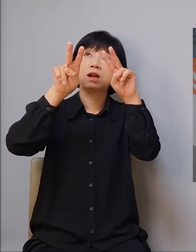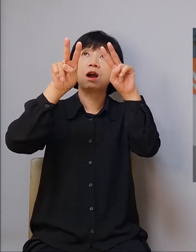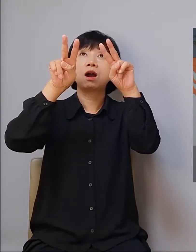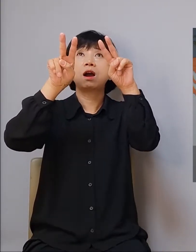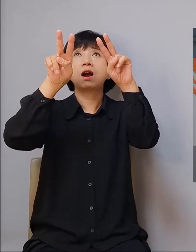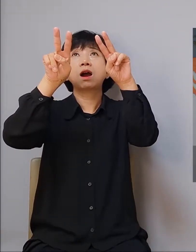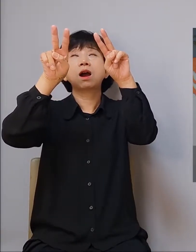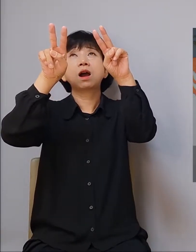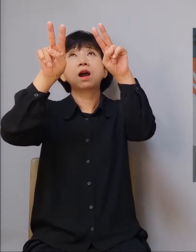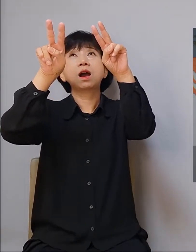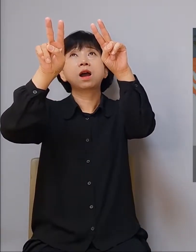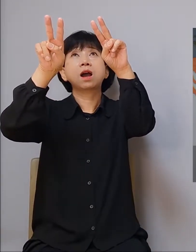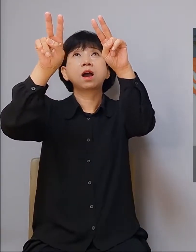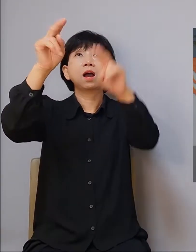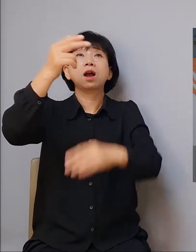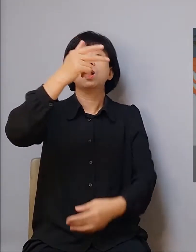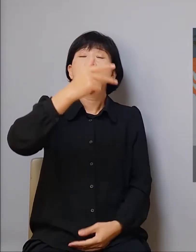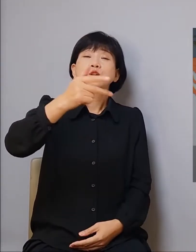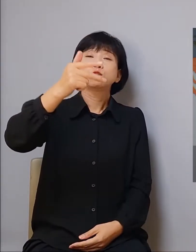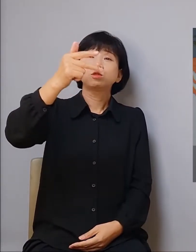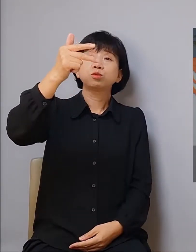눈을 들어